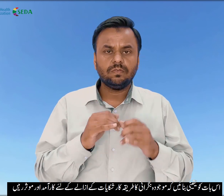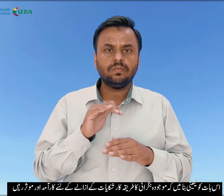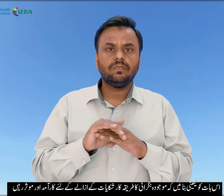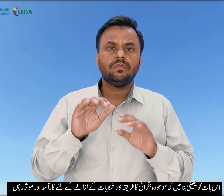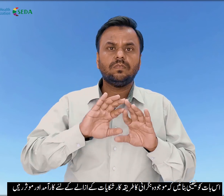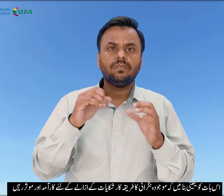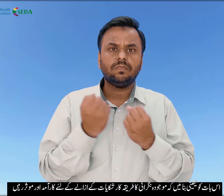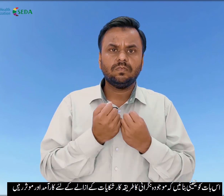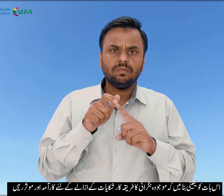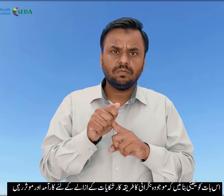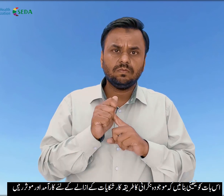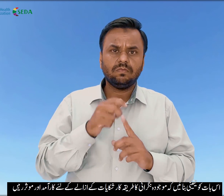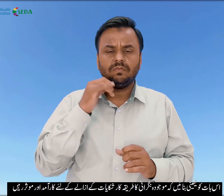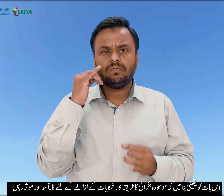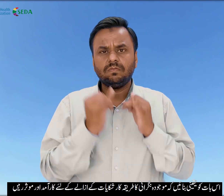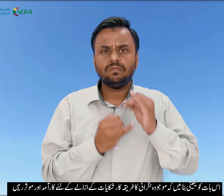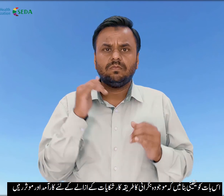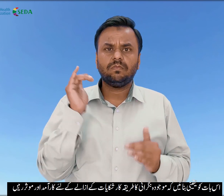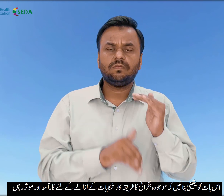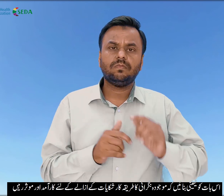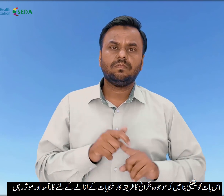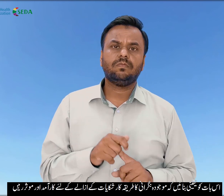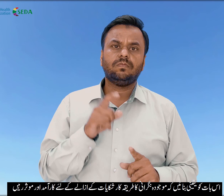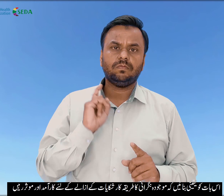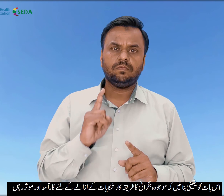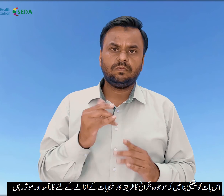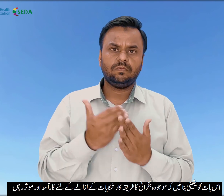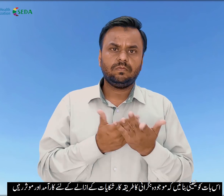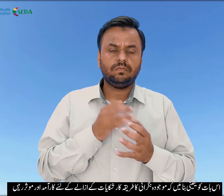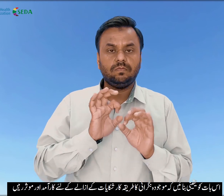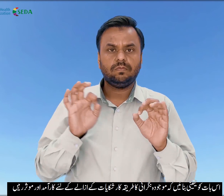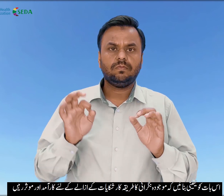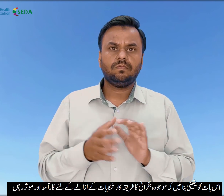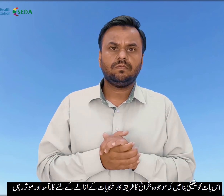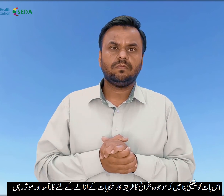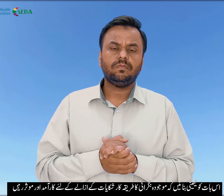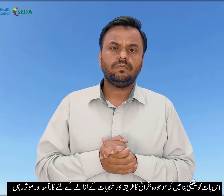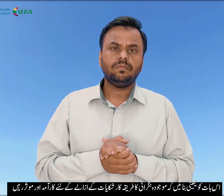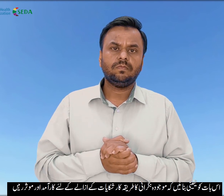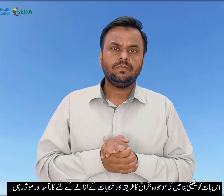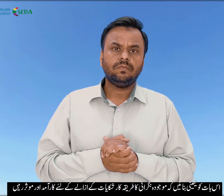کا طریقہ کار شکایات کے ازالے کے لیے کارآمد اور مؤثر رہیں۔